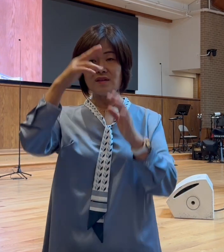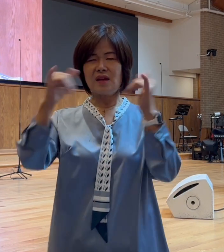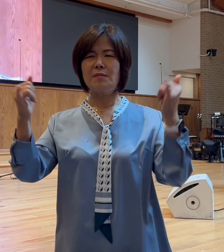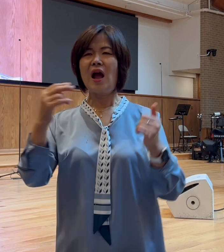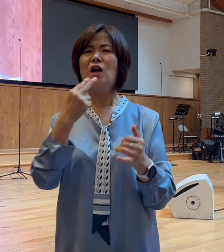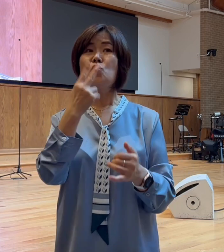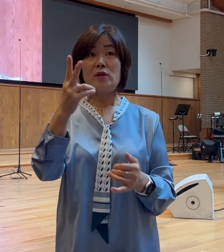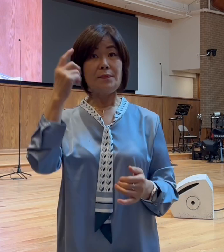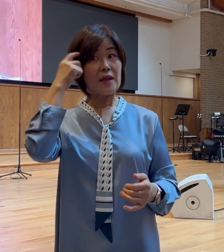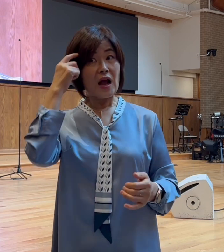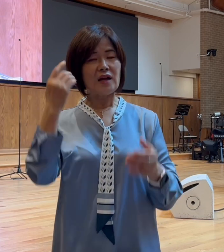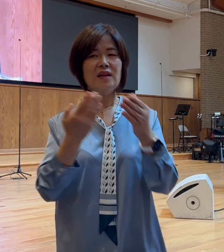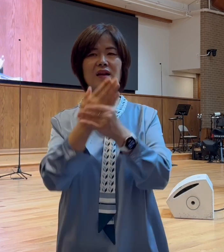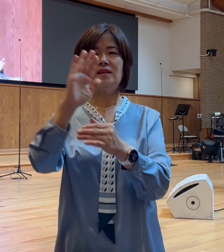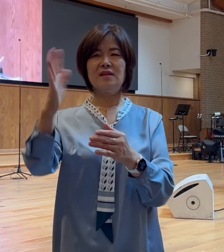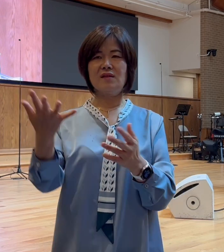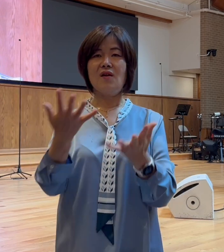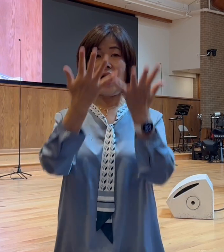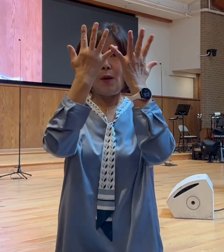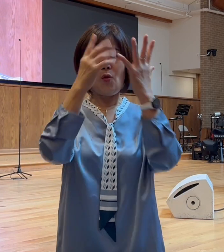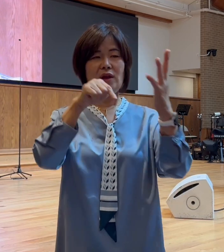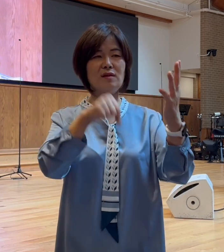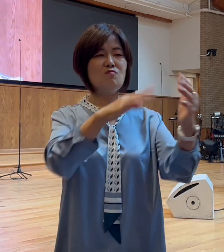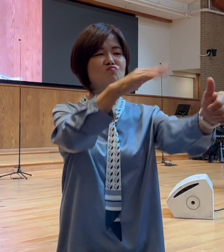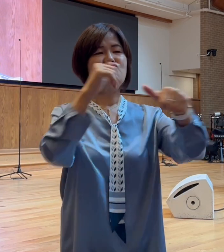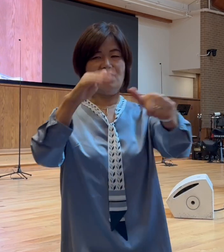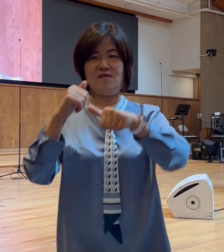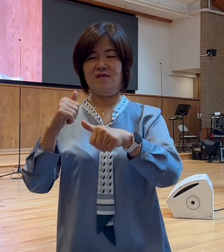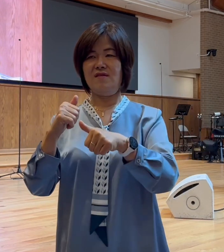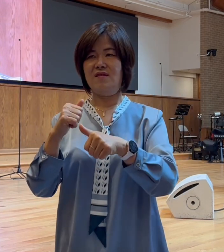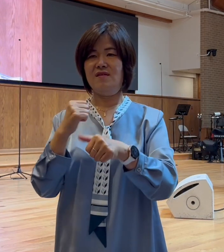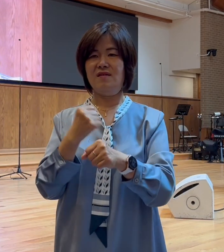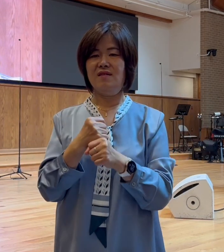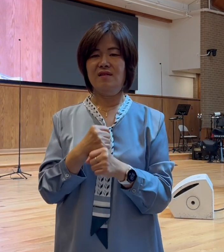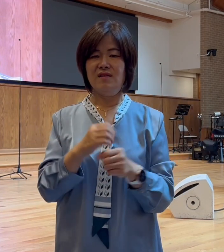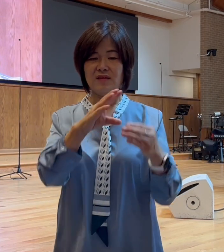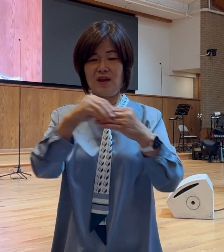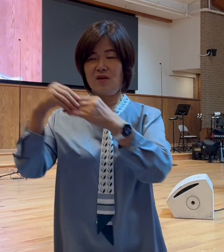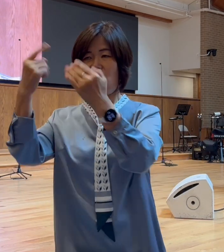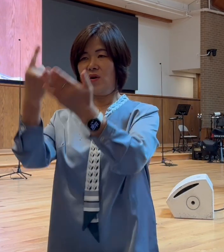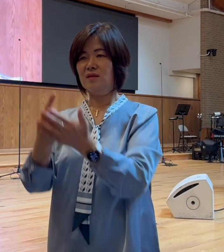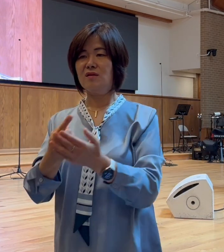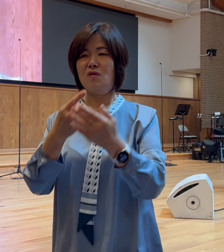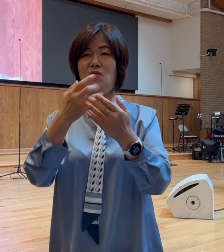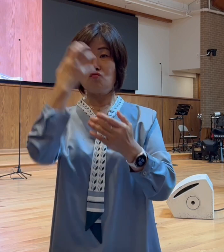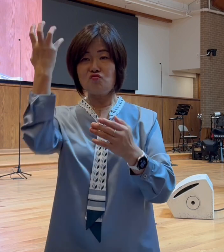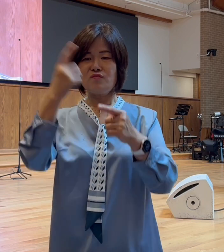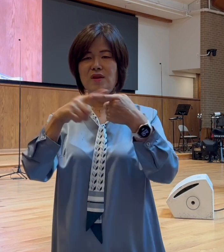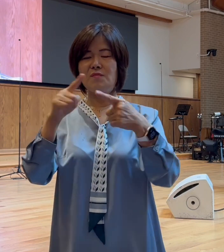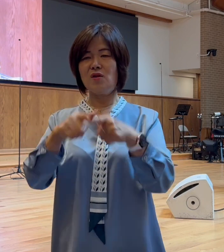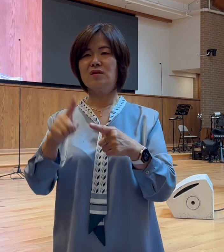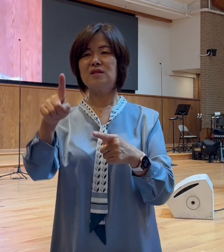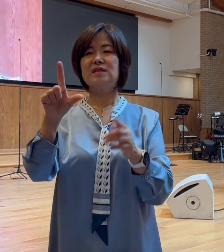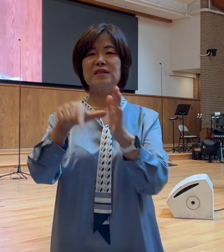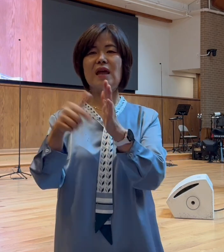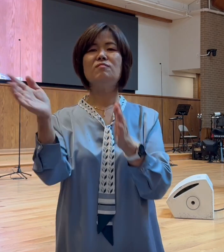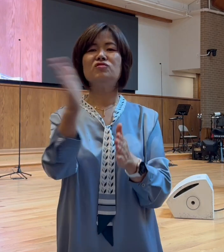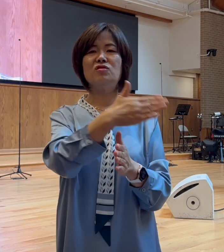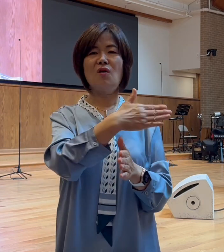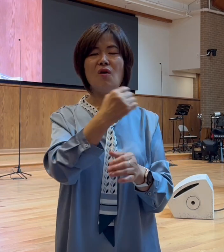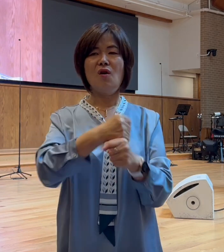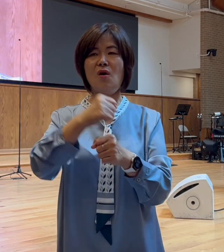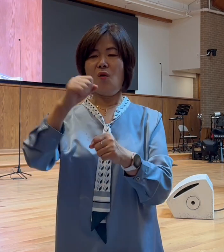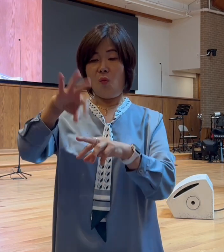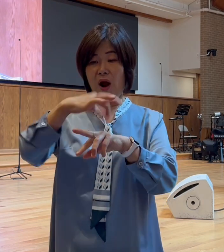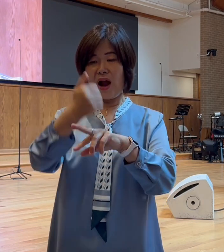요셉이 있었는데 이래가지고 요셉을 감옥에서 데리고 나와 해몽하기 때문에 그때서야 비로소 바로에